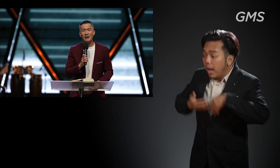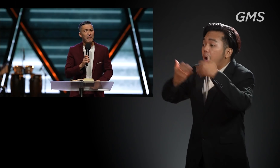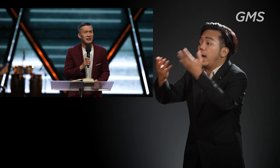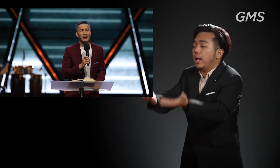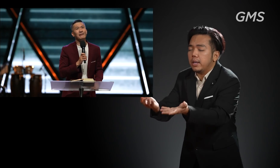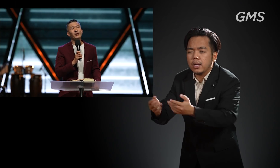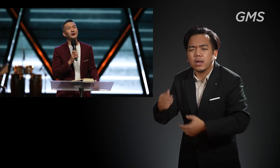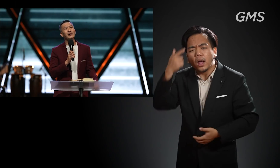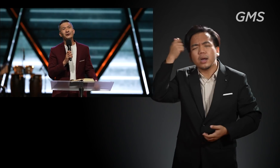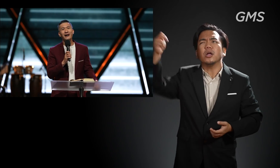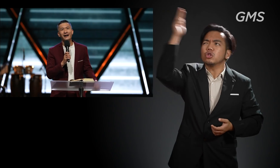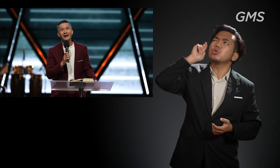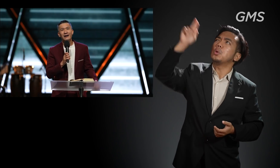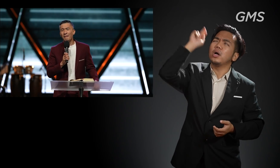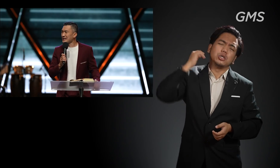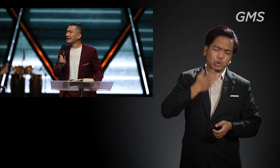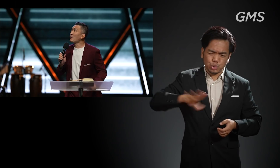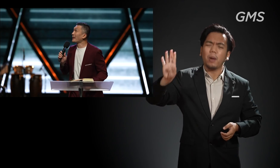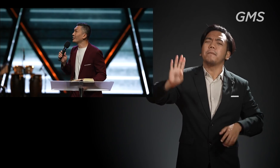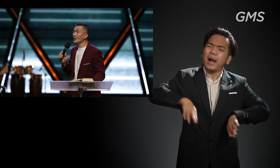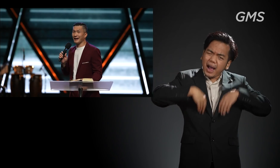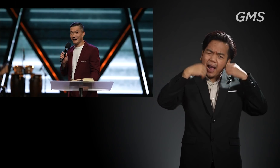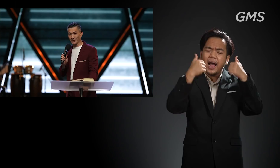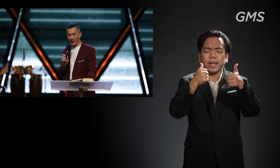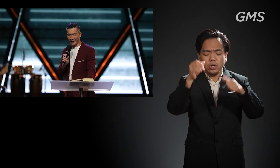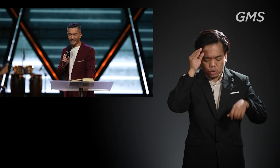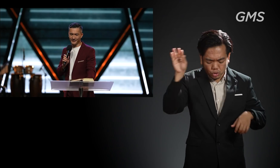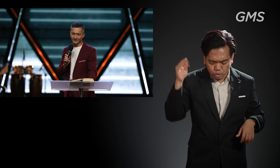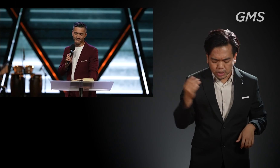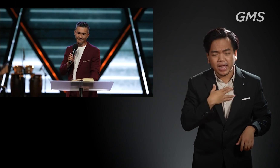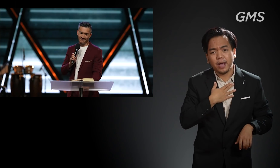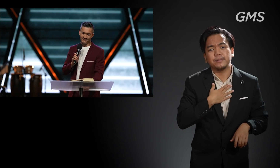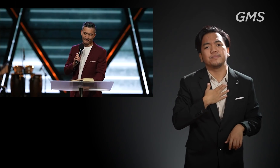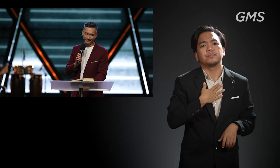kami. Masa kita mau hitung-hitungan? Masa kita mau perhitungan dengan Tuhan?